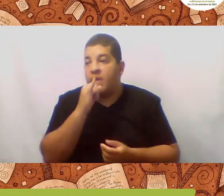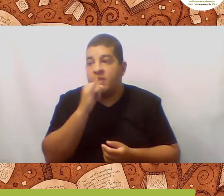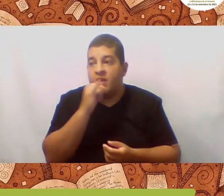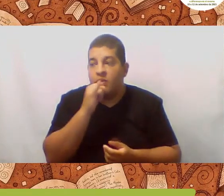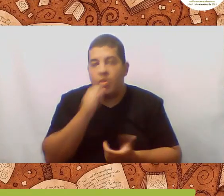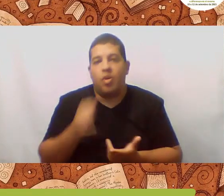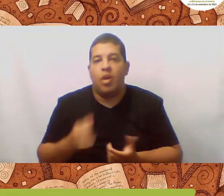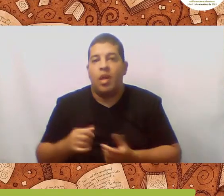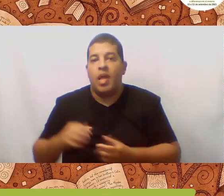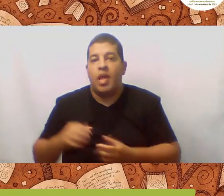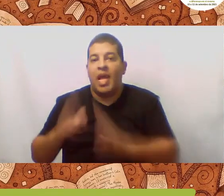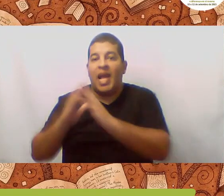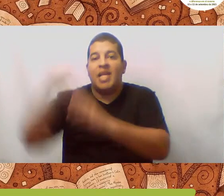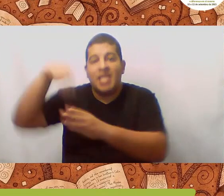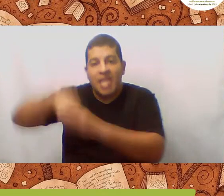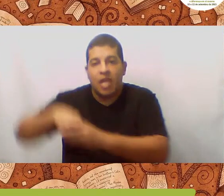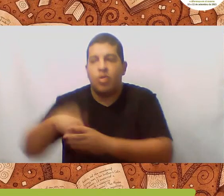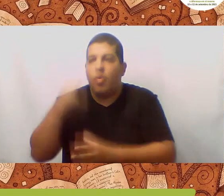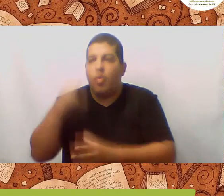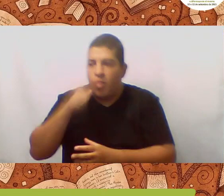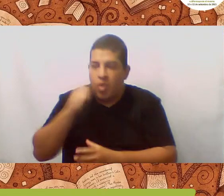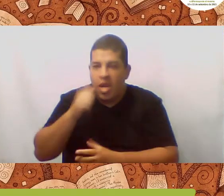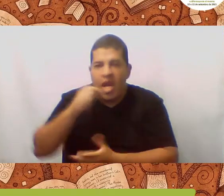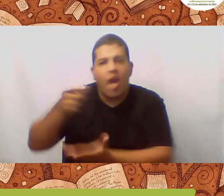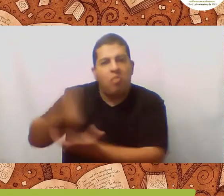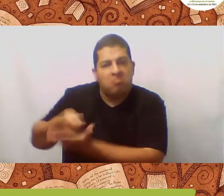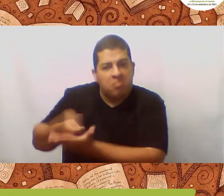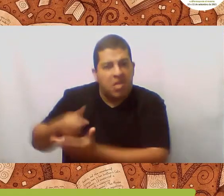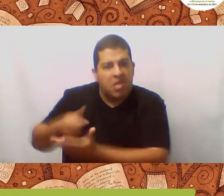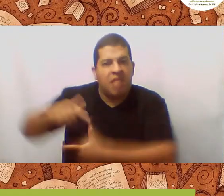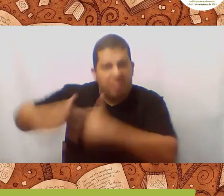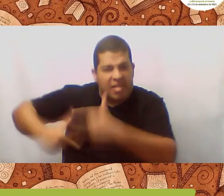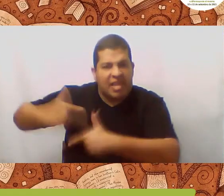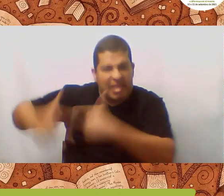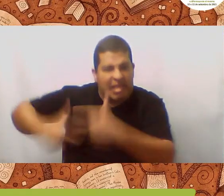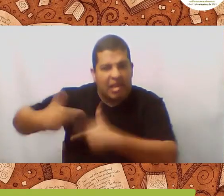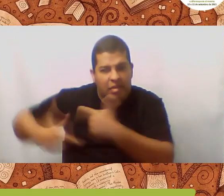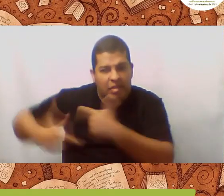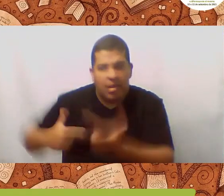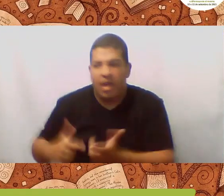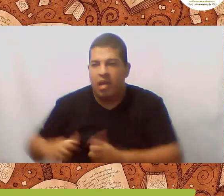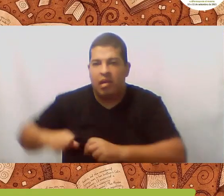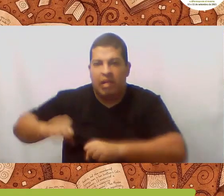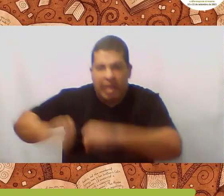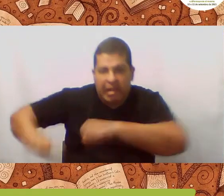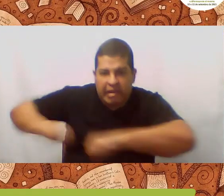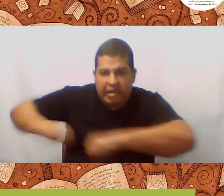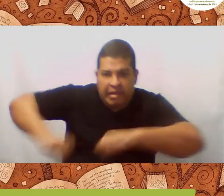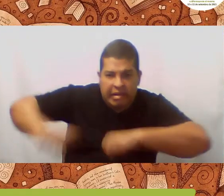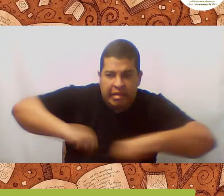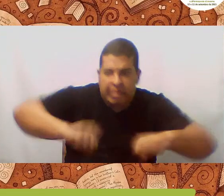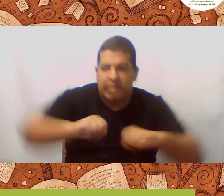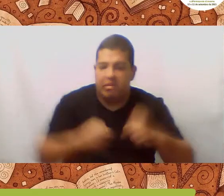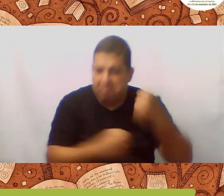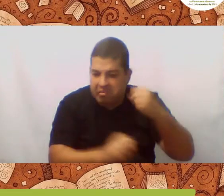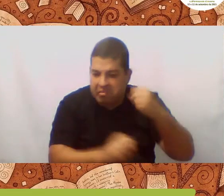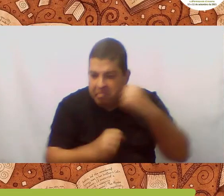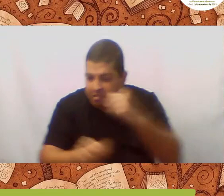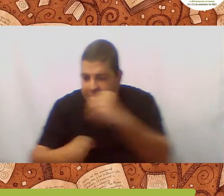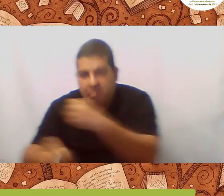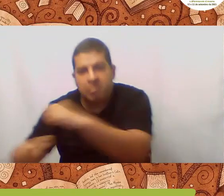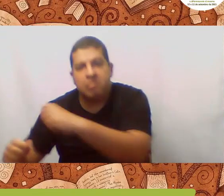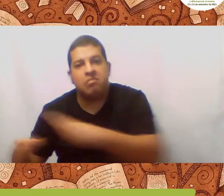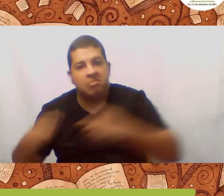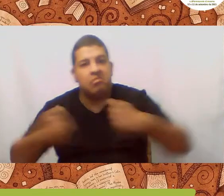trabalhos domésticos. Então, as mulheres são obrigadas a trabalharem quando elas têm um emprego, né, em casa